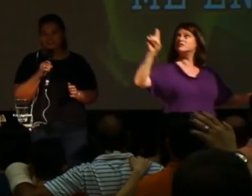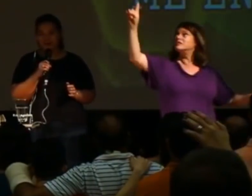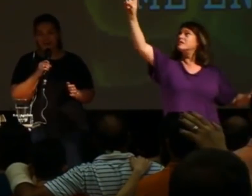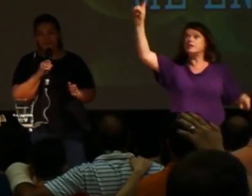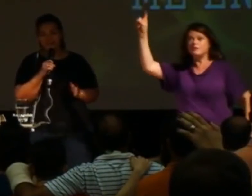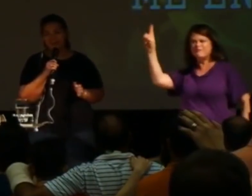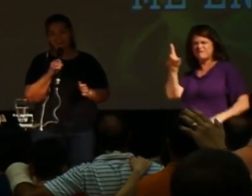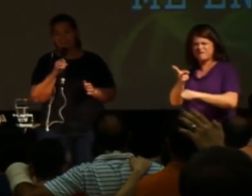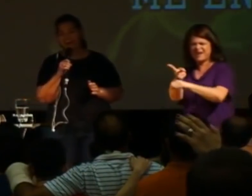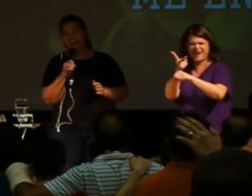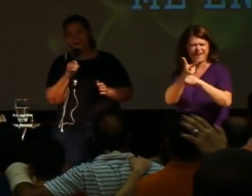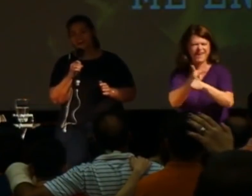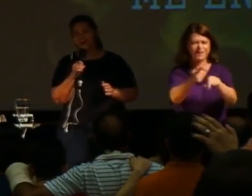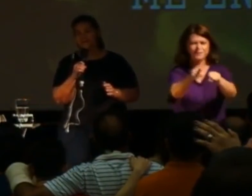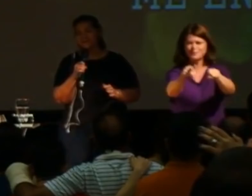as